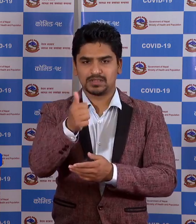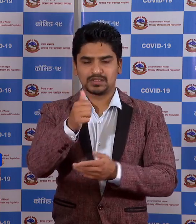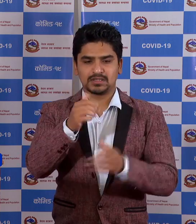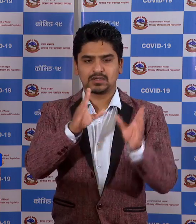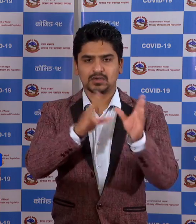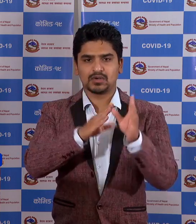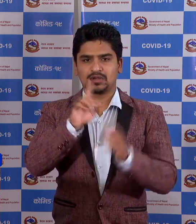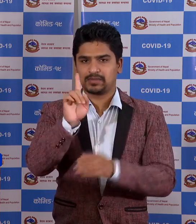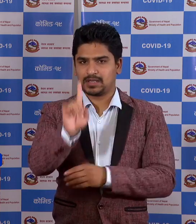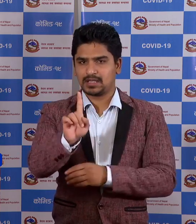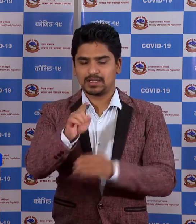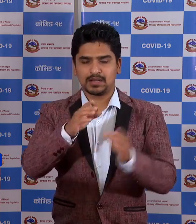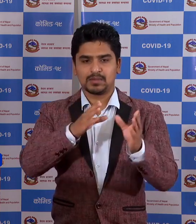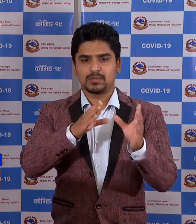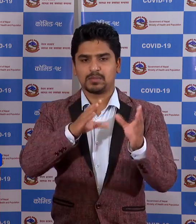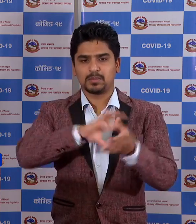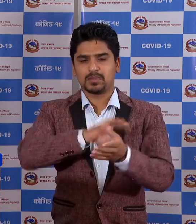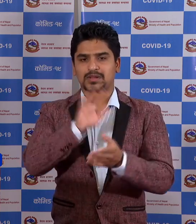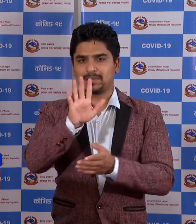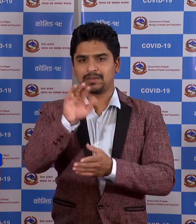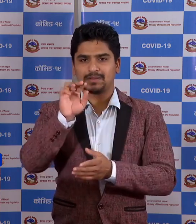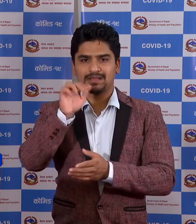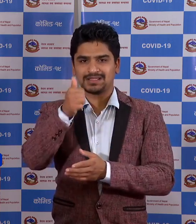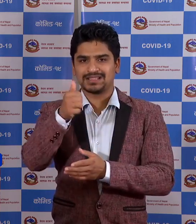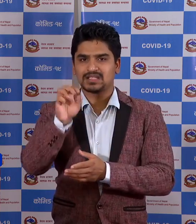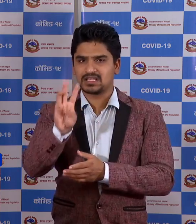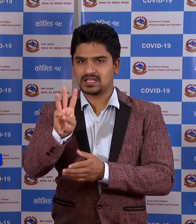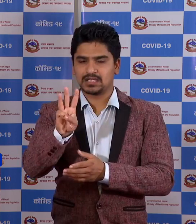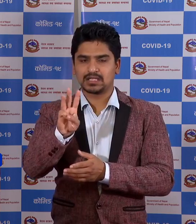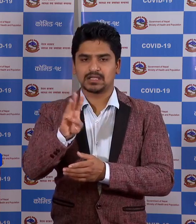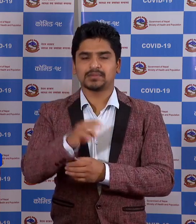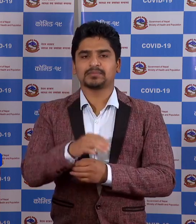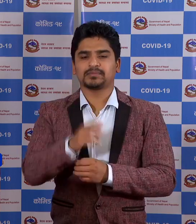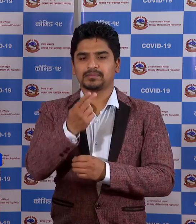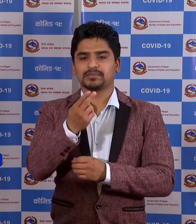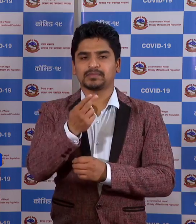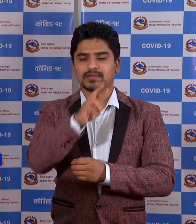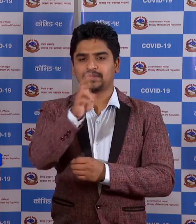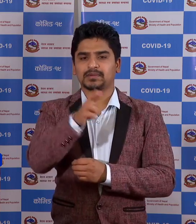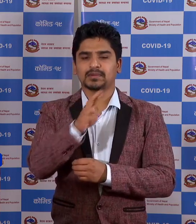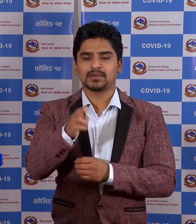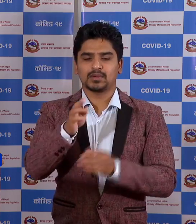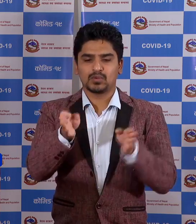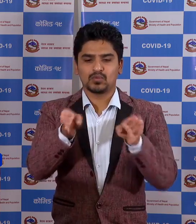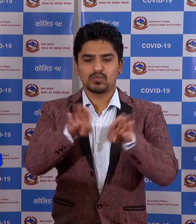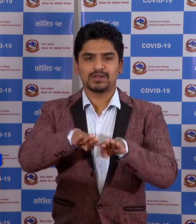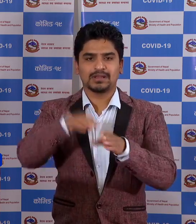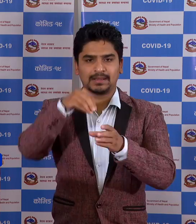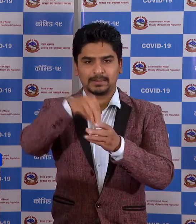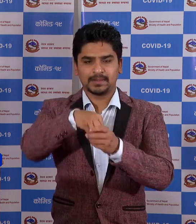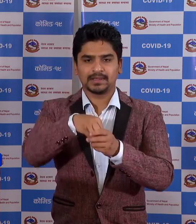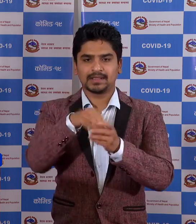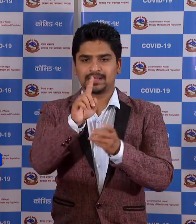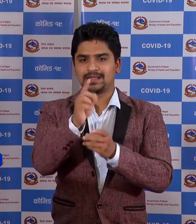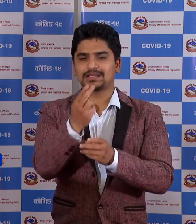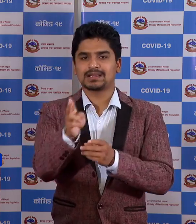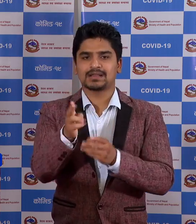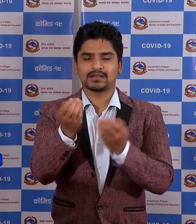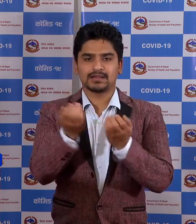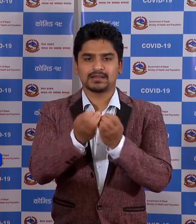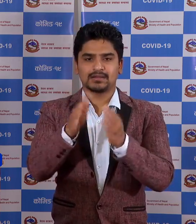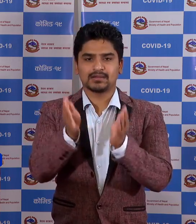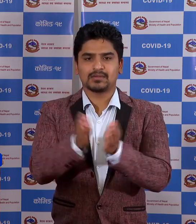गण्डकी प्रदेशमा 1, प्रदेश नम्बर 5 मा 63 जना र उपत्यकामा 1 जना गरी